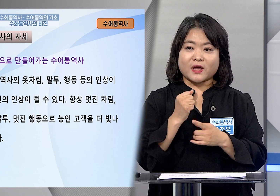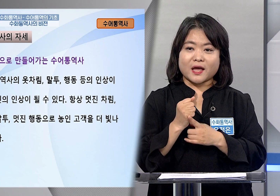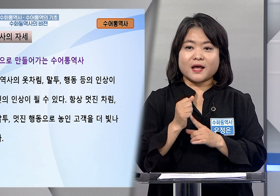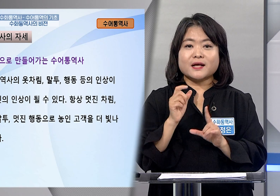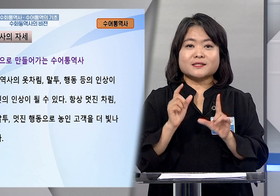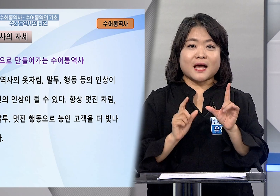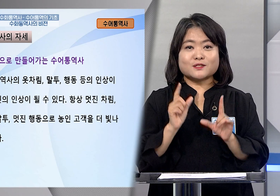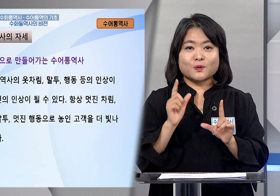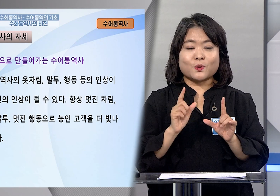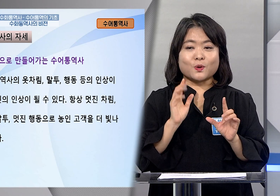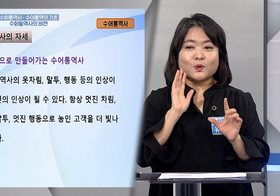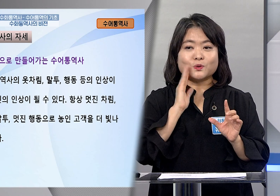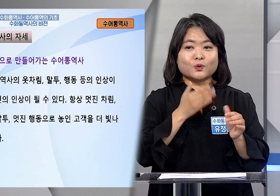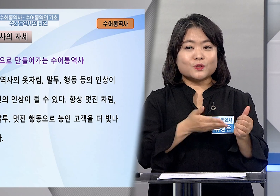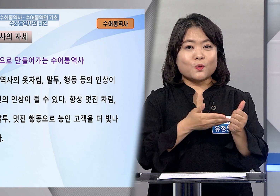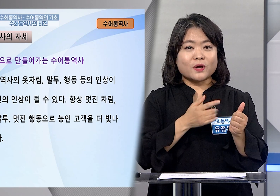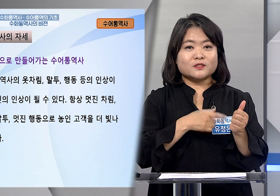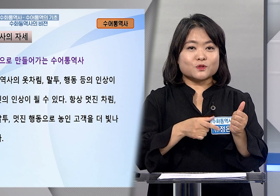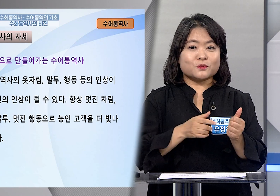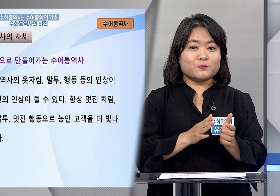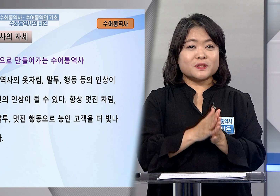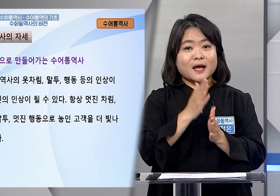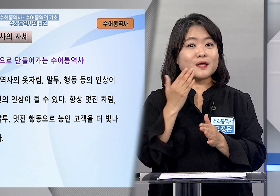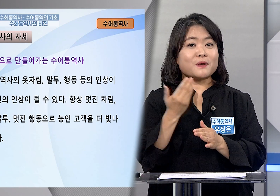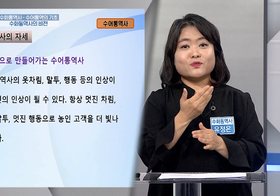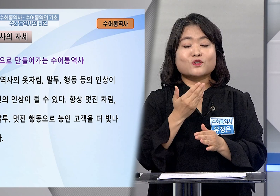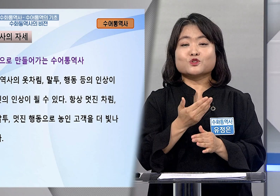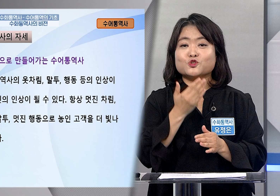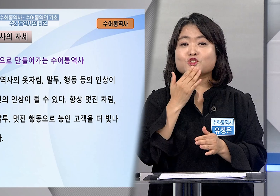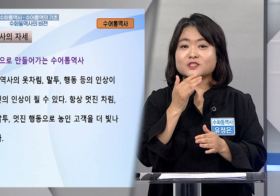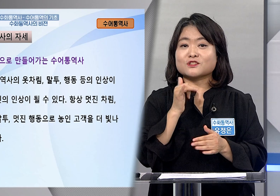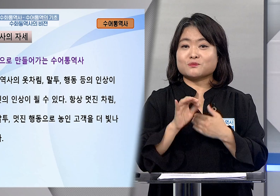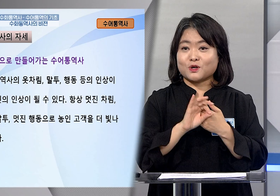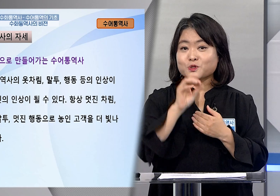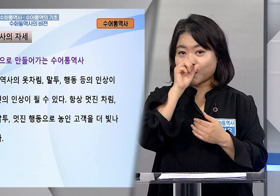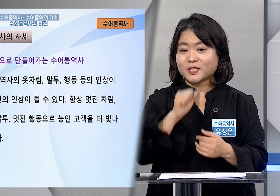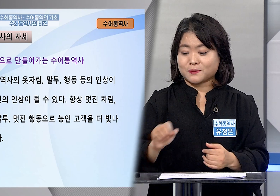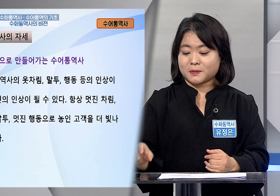수화통역사로서의 자세로 농인 고객을 좀 더 빛나게 만들어줄 수 있었으면 좋겠습니다.